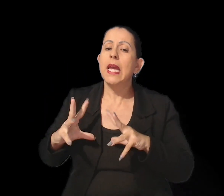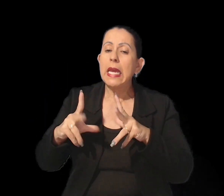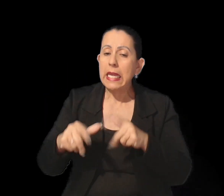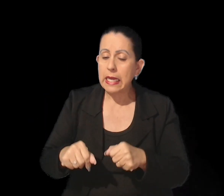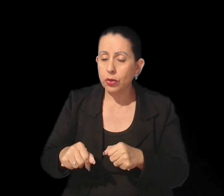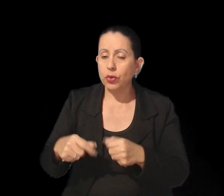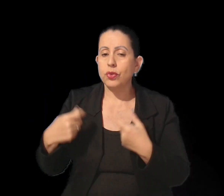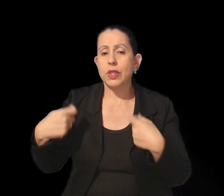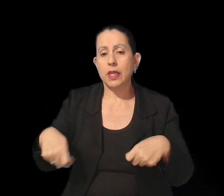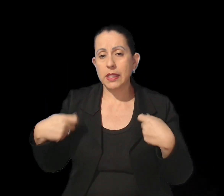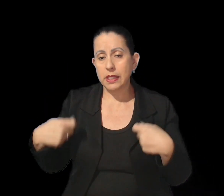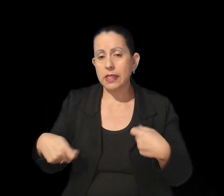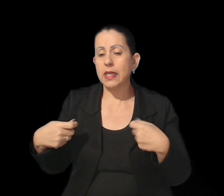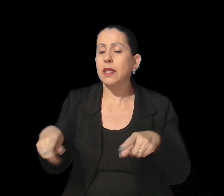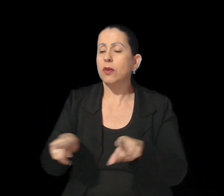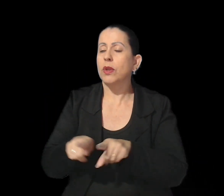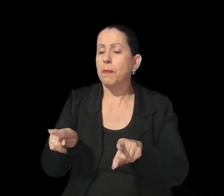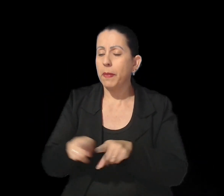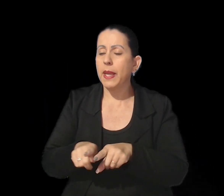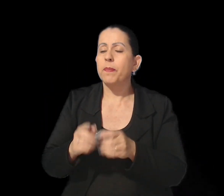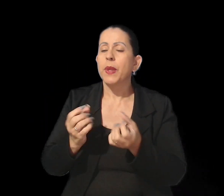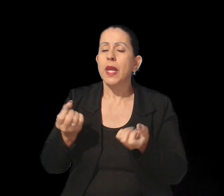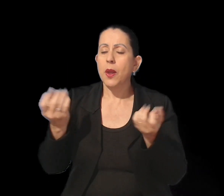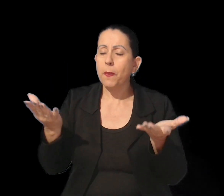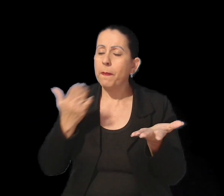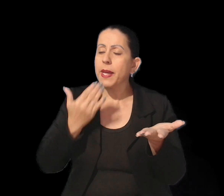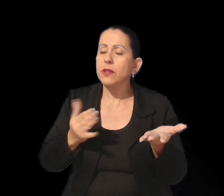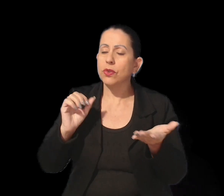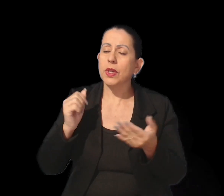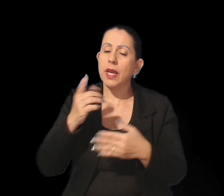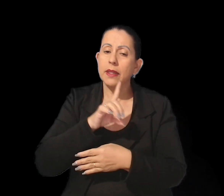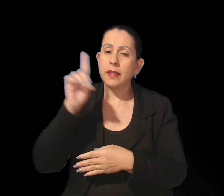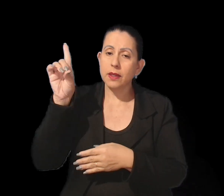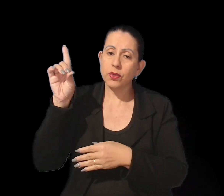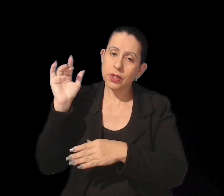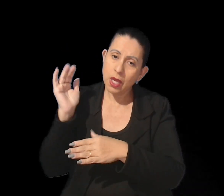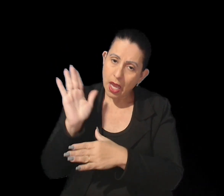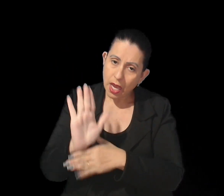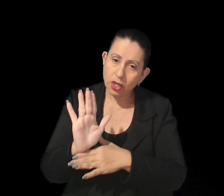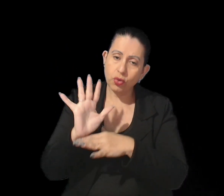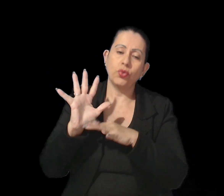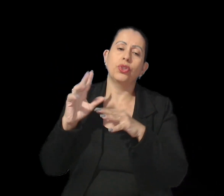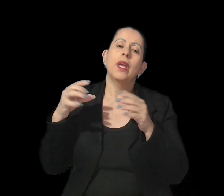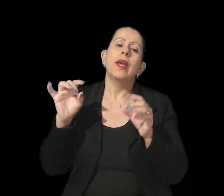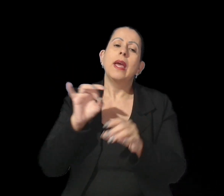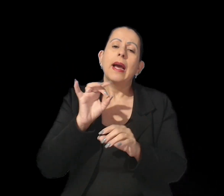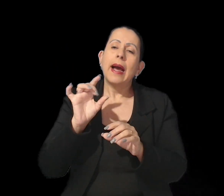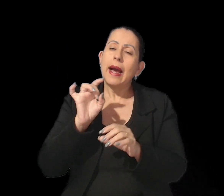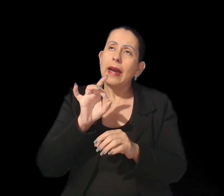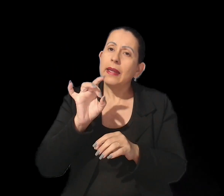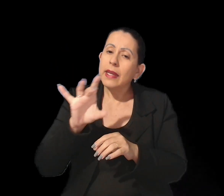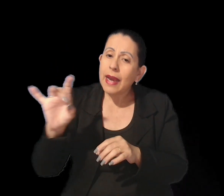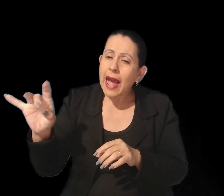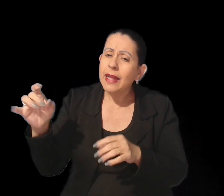E a todos que necessitam também, eu peço que a Deus ajude a que